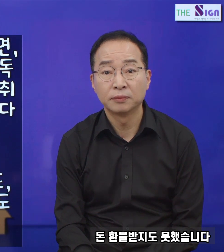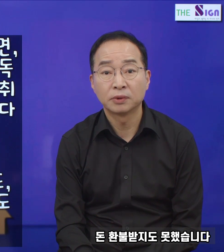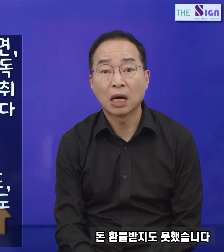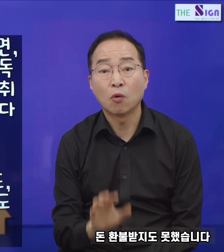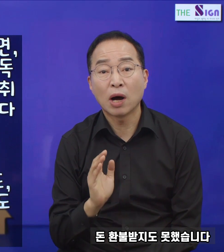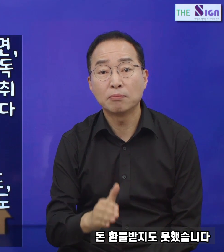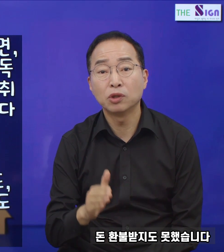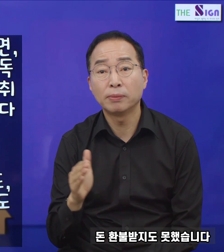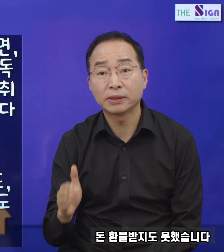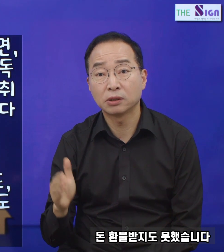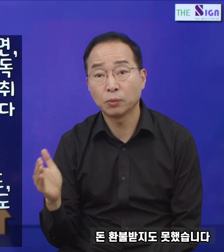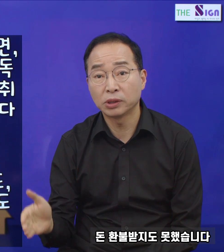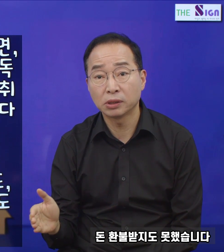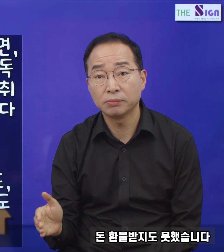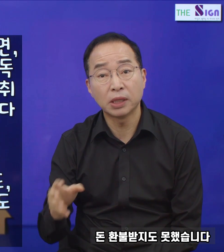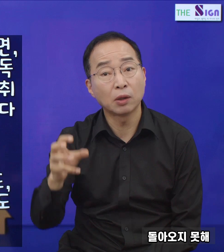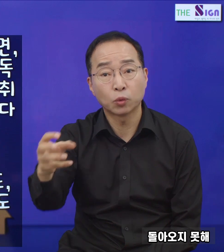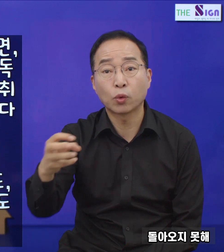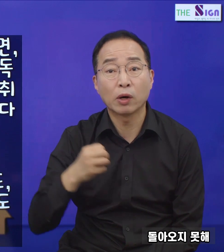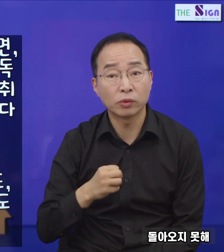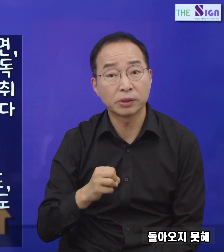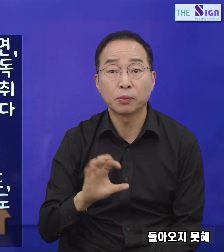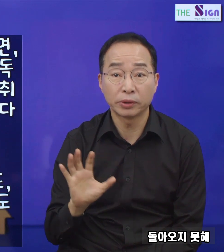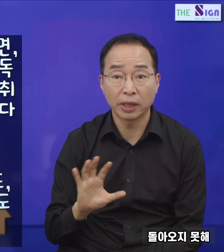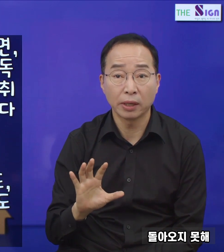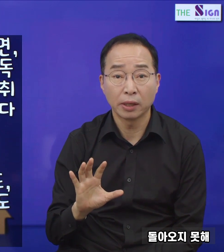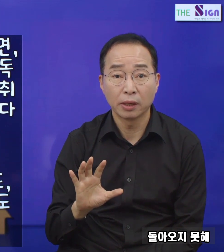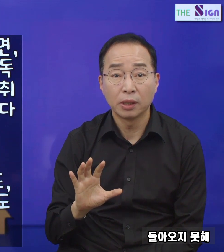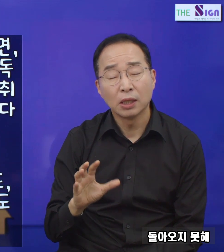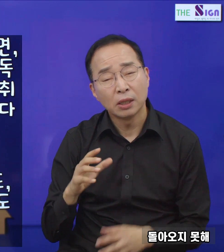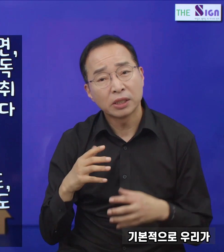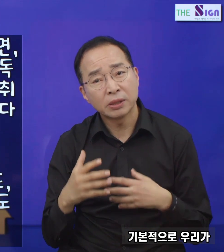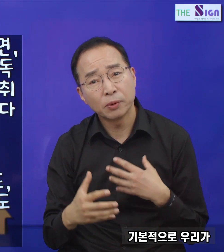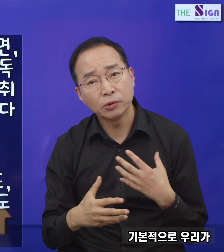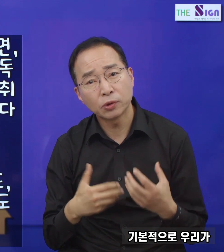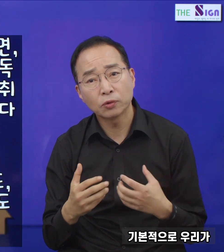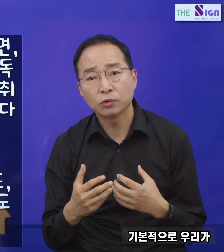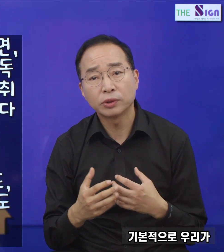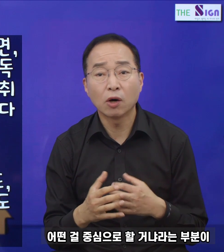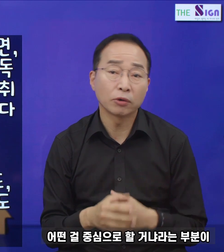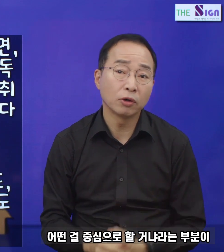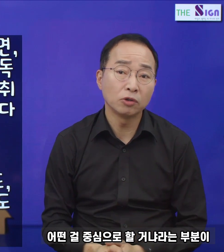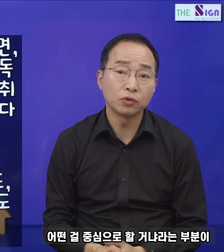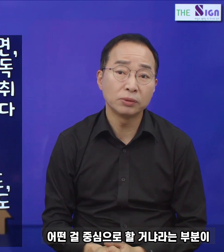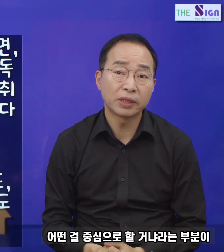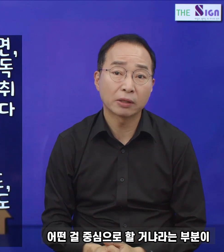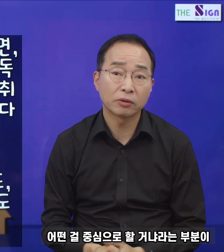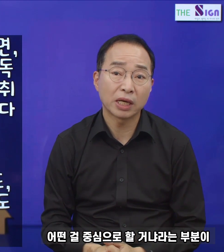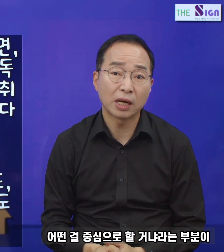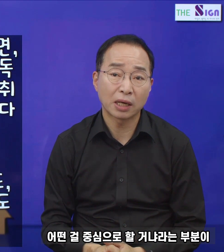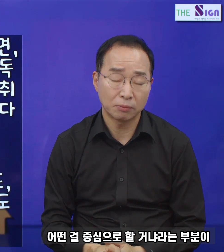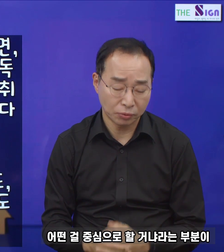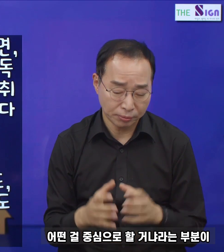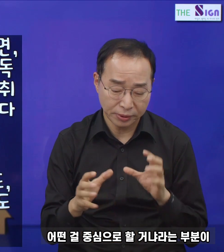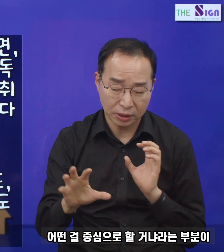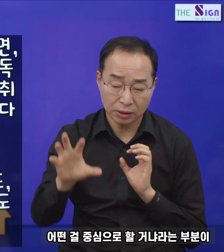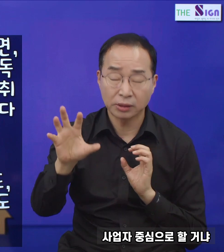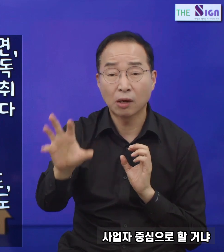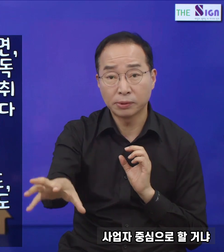자, 환불받지도 못했습니다. 돌아오지 못해. 기본적으로 우리가 어떤 걸 중심으로 할 거냐라는 부분이 사업자